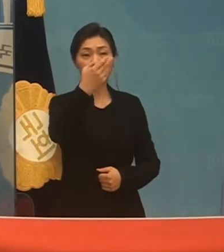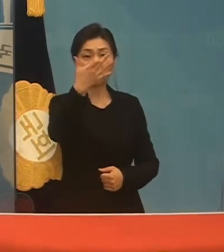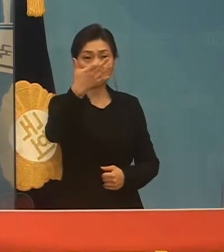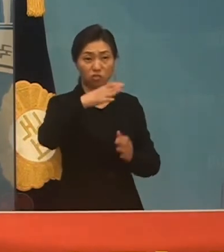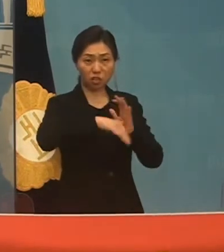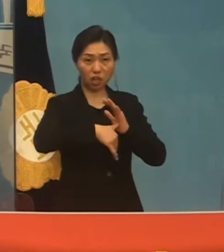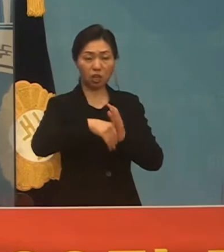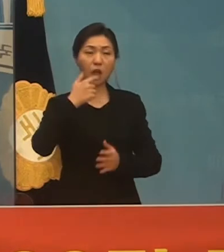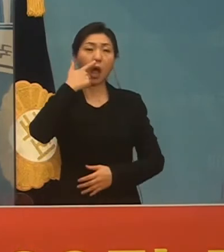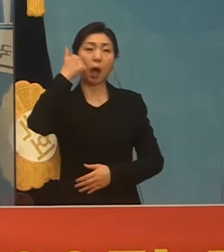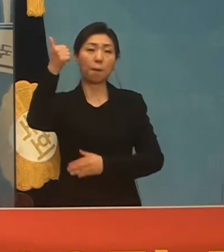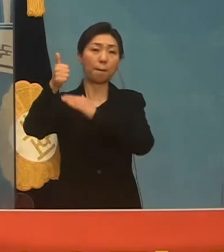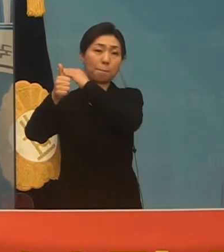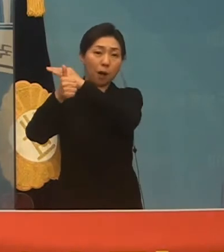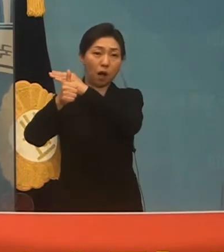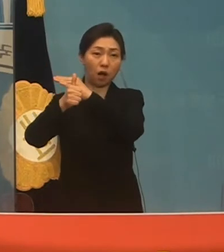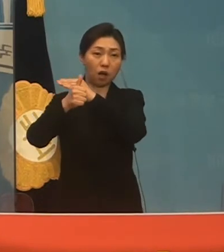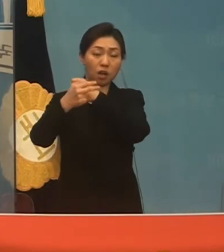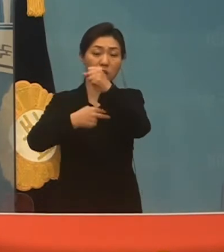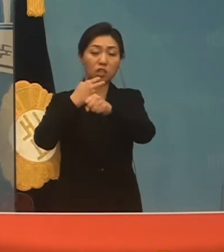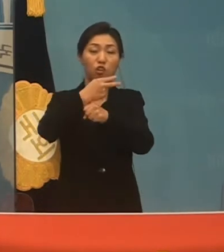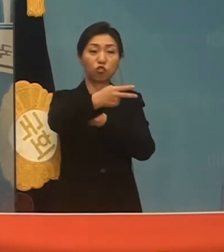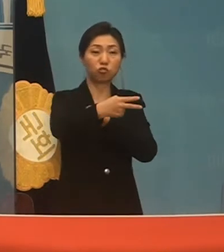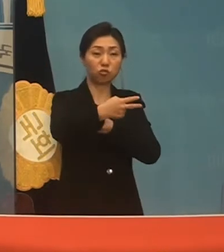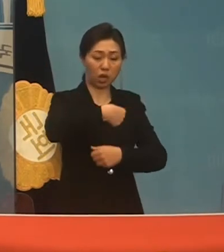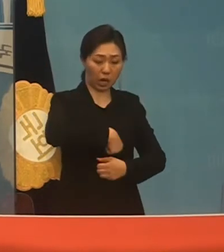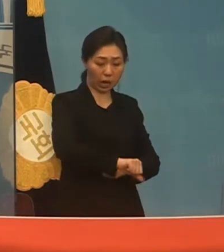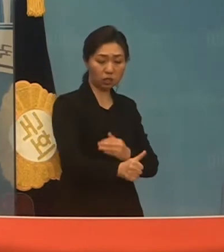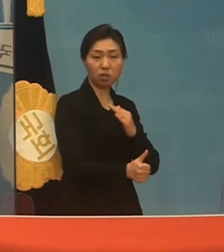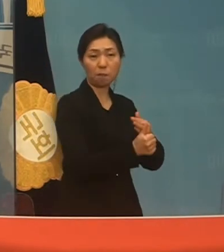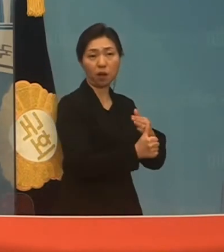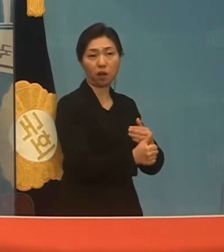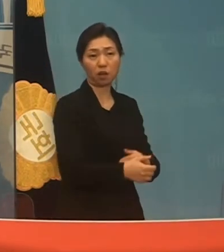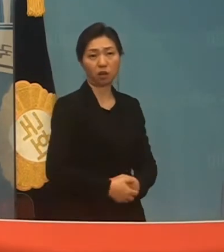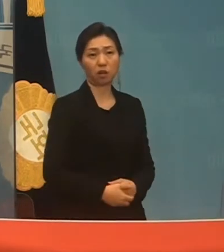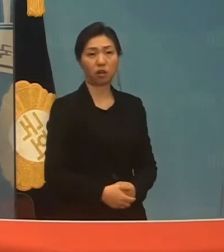2019년에는 아버지가, 2년 후에는 아들이